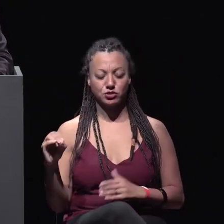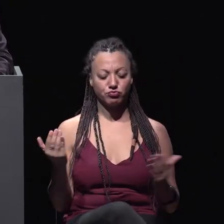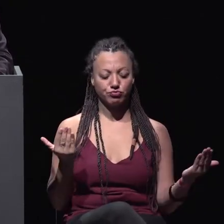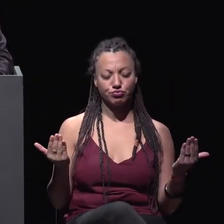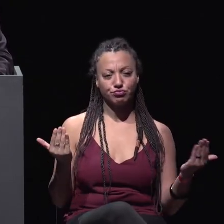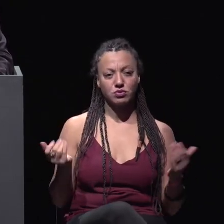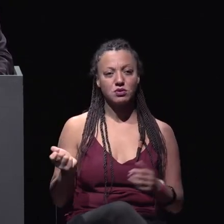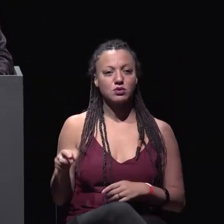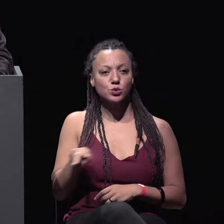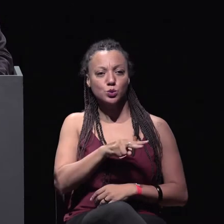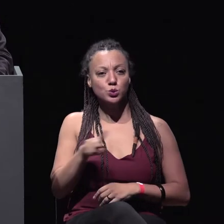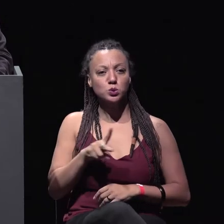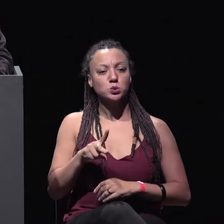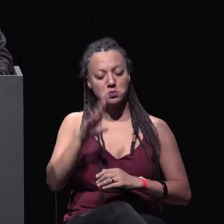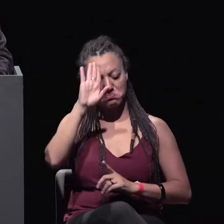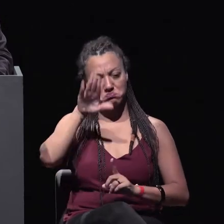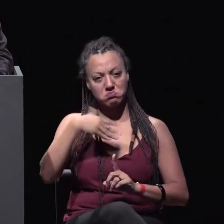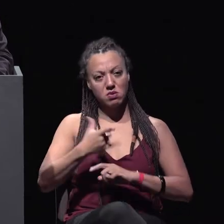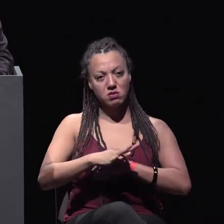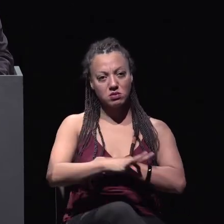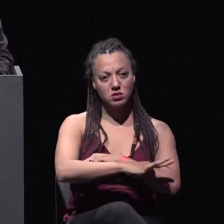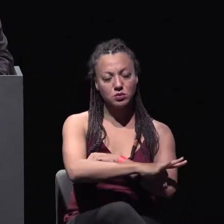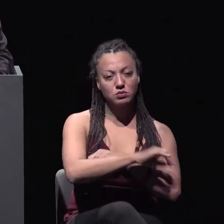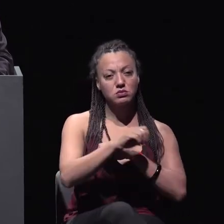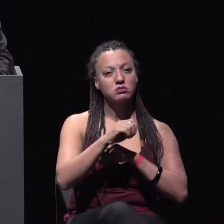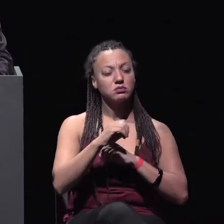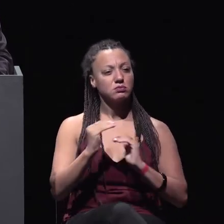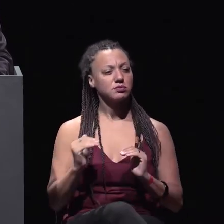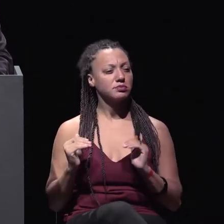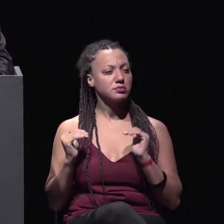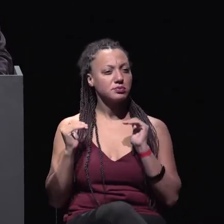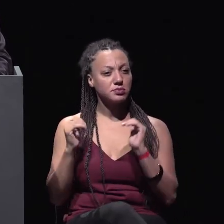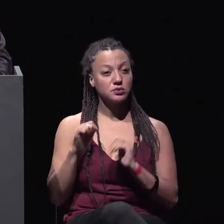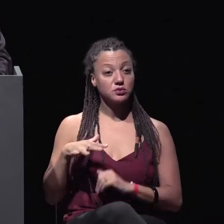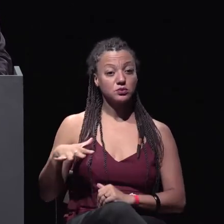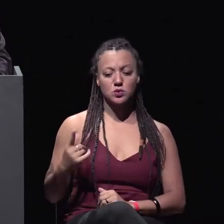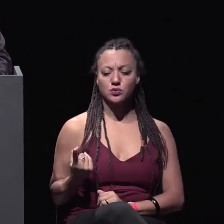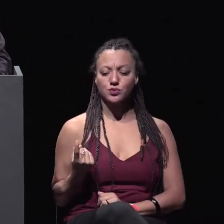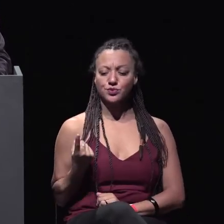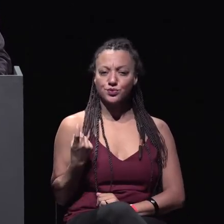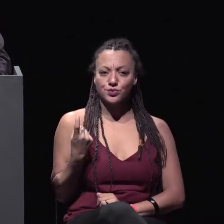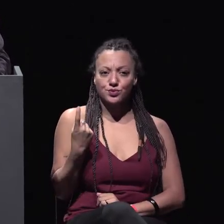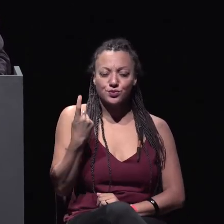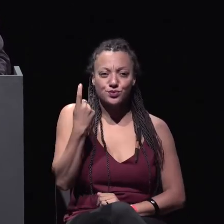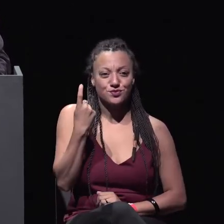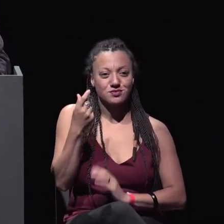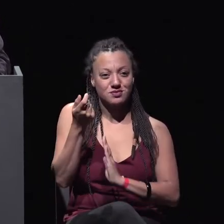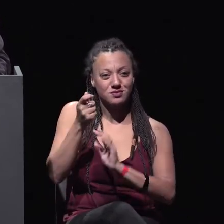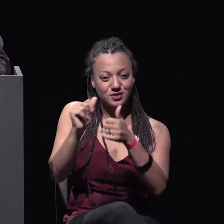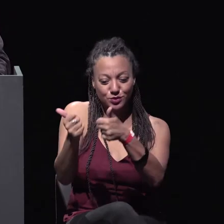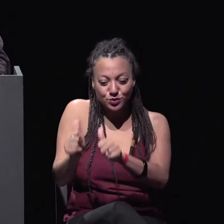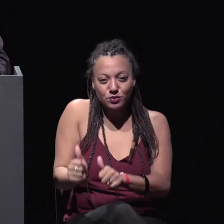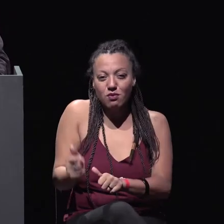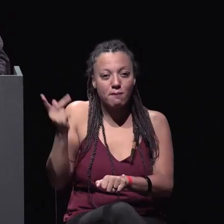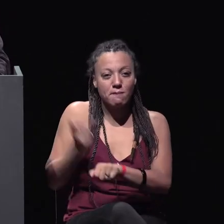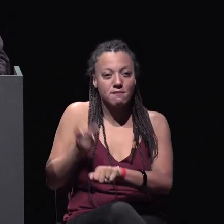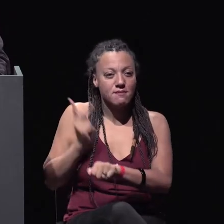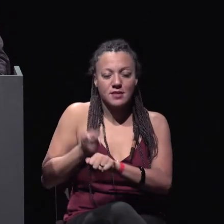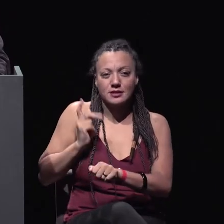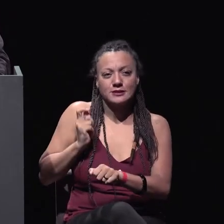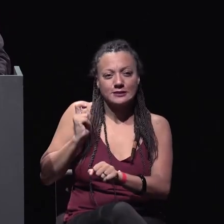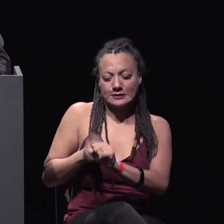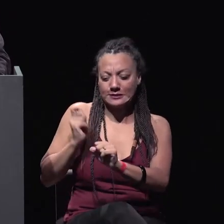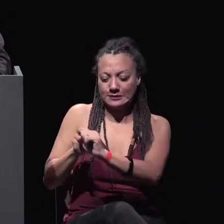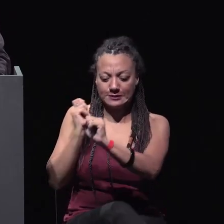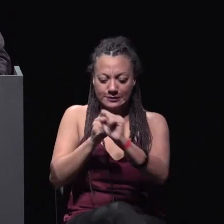igualmente a arquitetura escultura superior a tudo e singular especificamente nas esculturas de pedra em